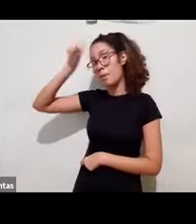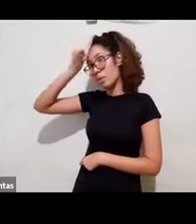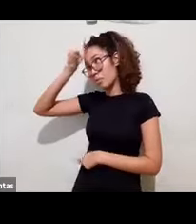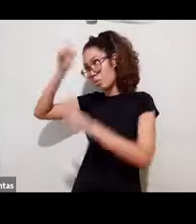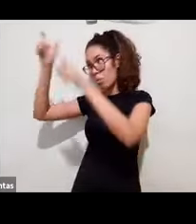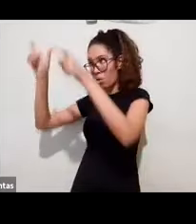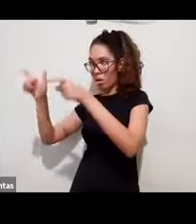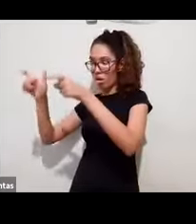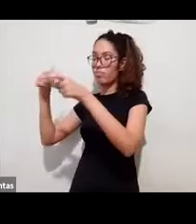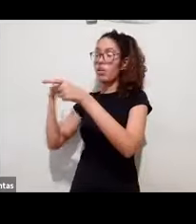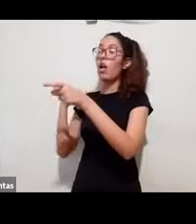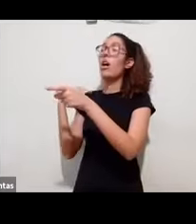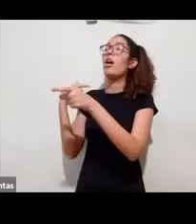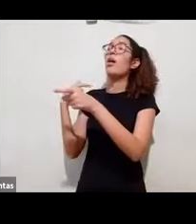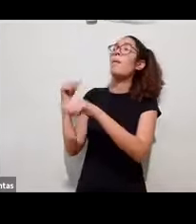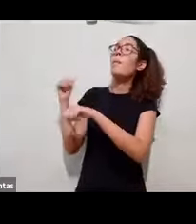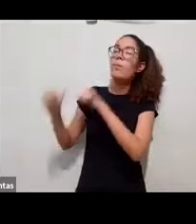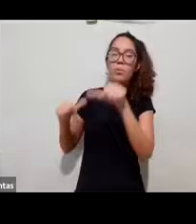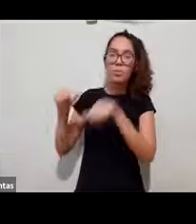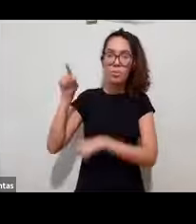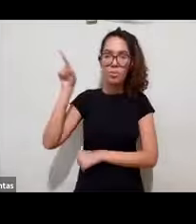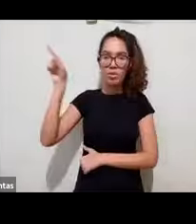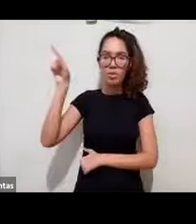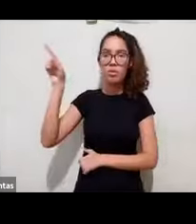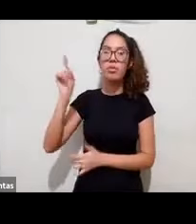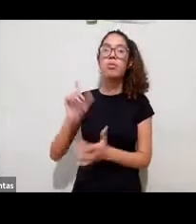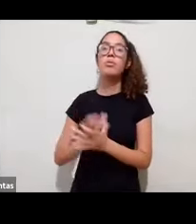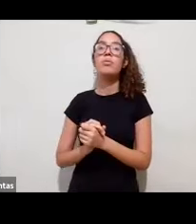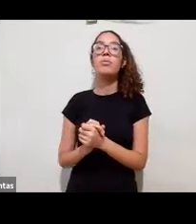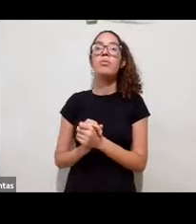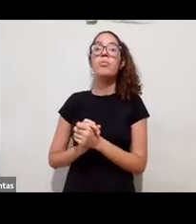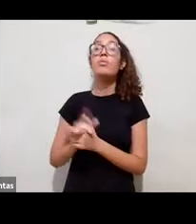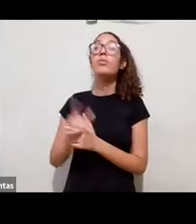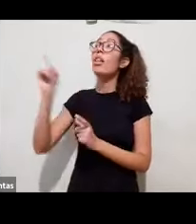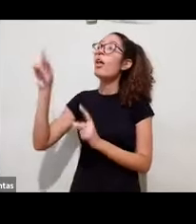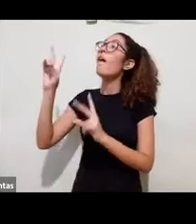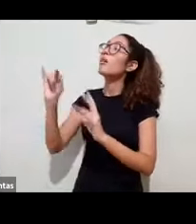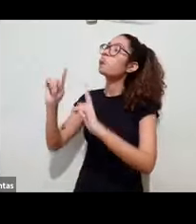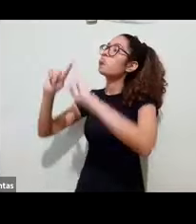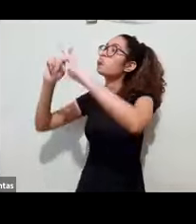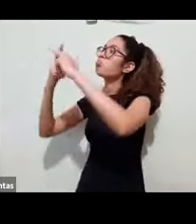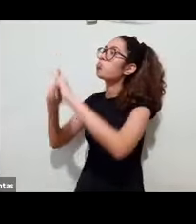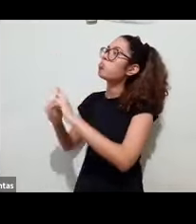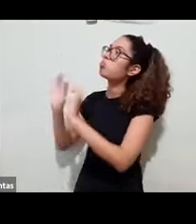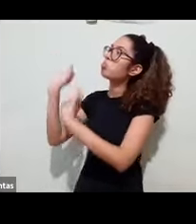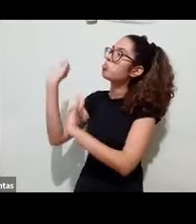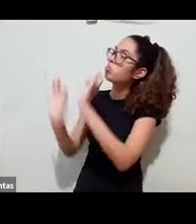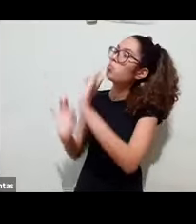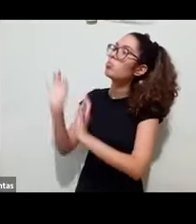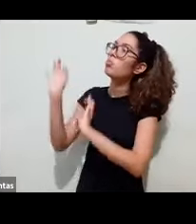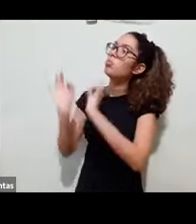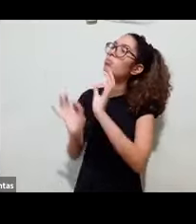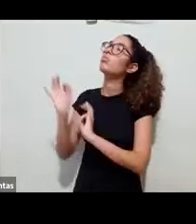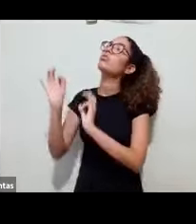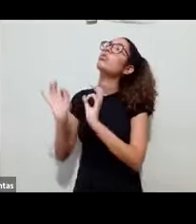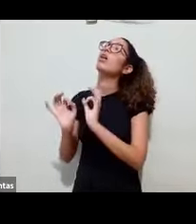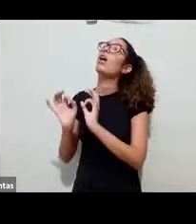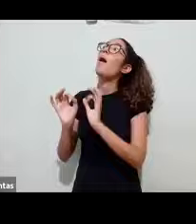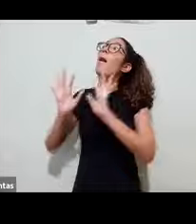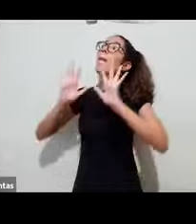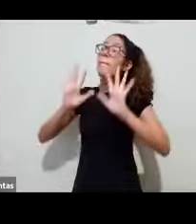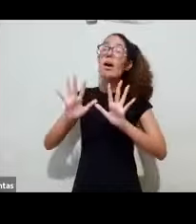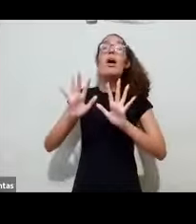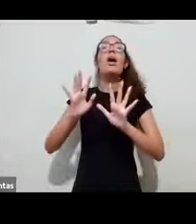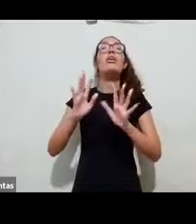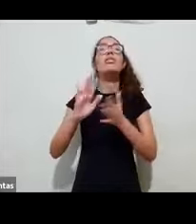vamos ter uma manutenção. Aquilo que foi feito do plano de contingência, muitas dessas coisas vão permanecer, né?